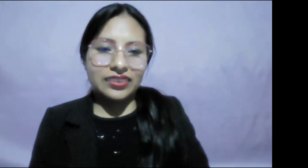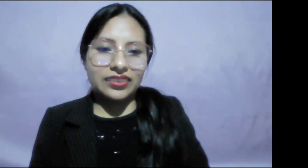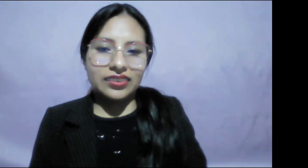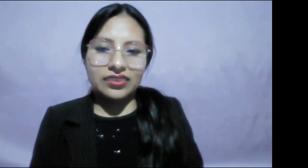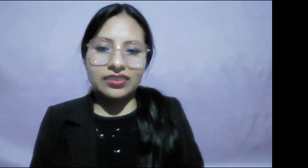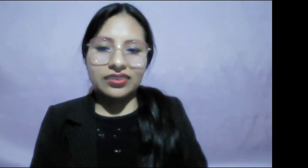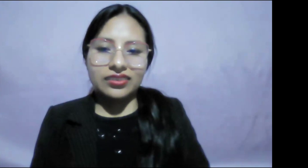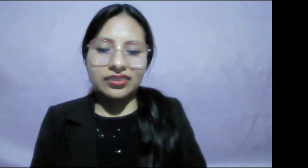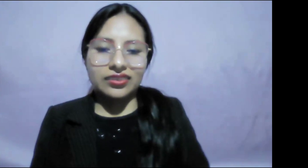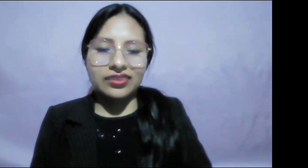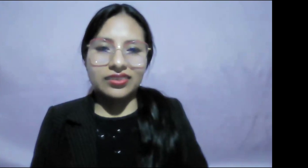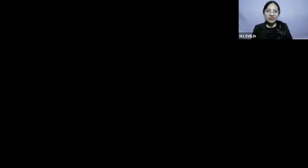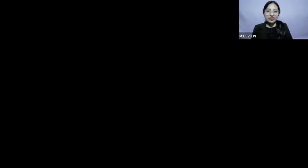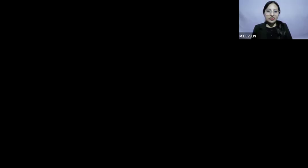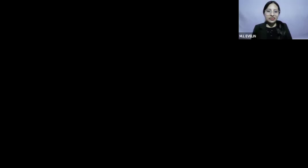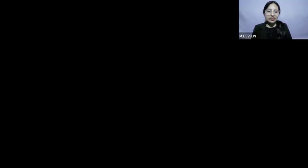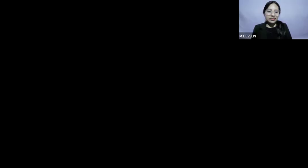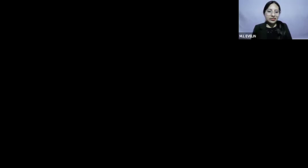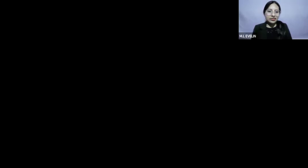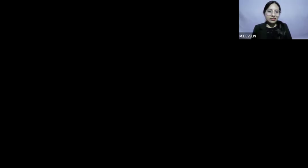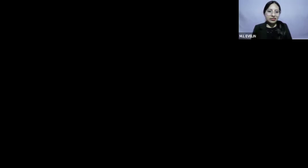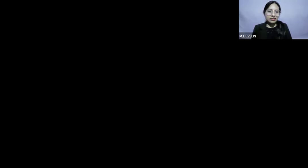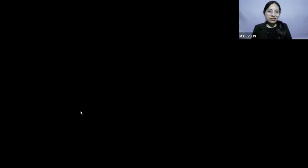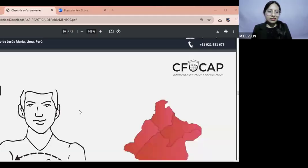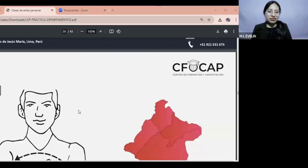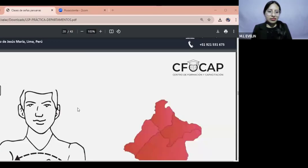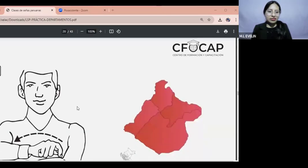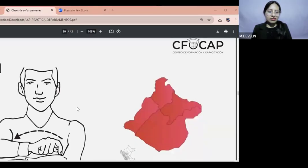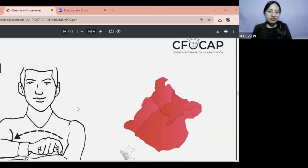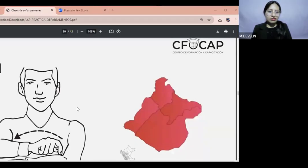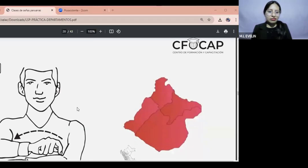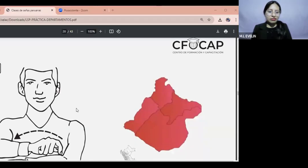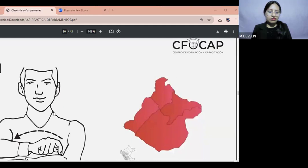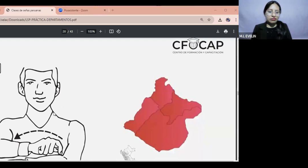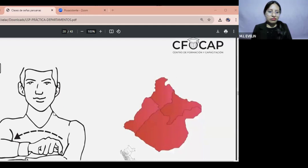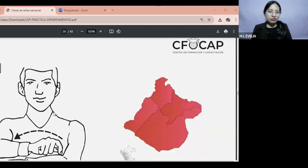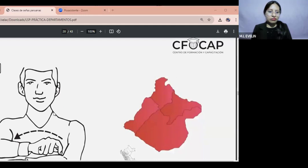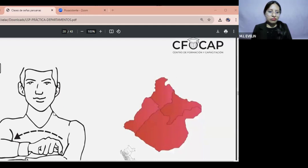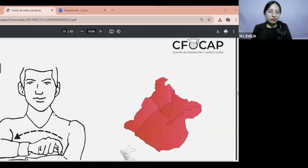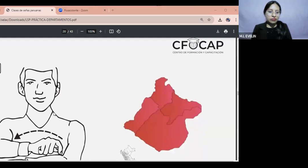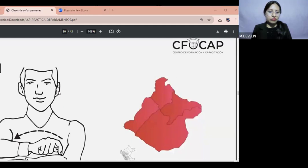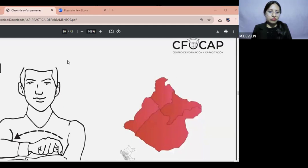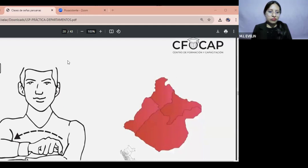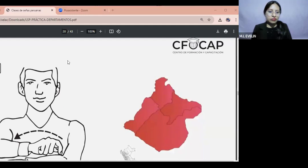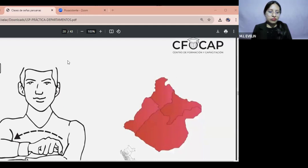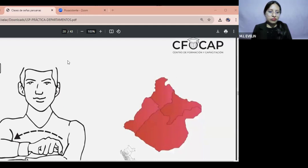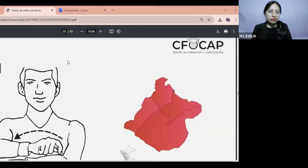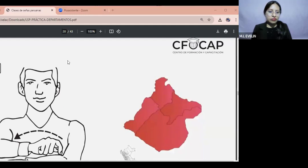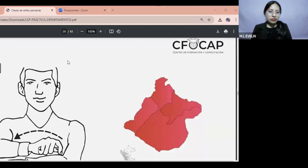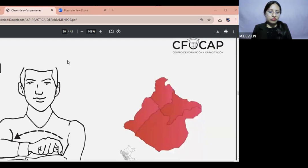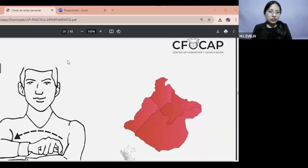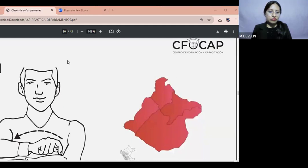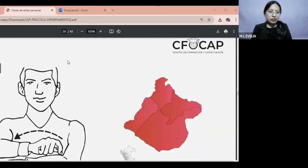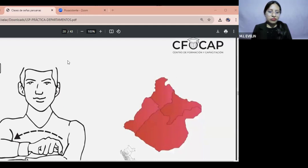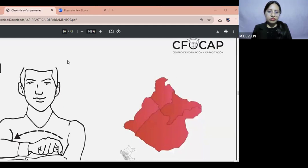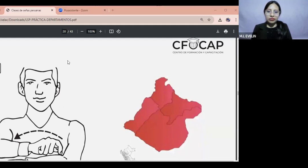nadie más animamos a todos por favor a que puedan prender sus camaritas por favor a Roberto también ya que